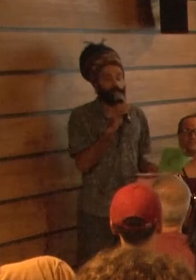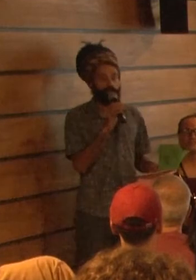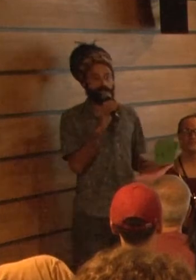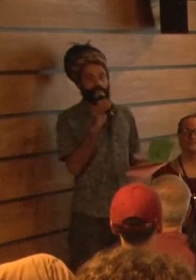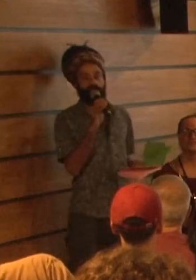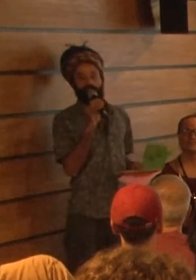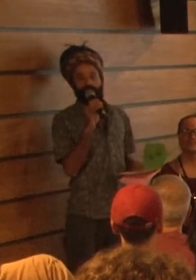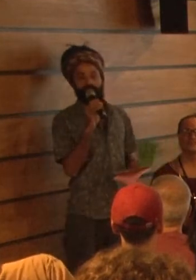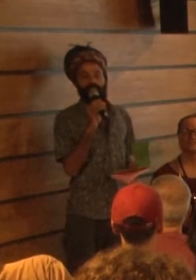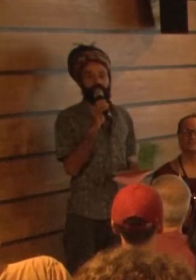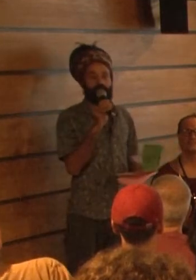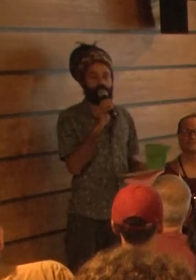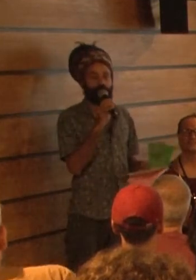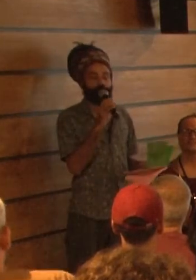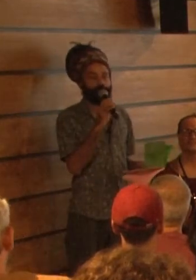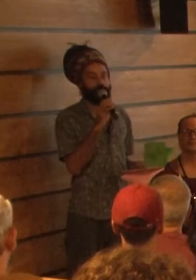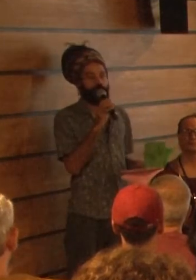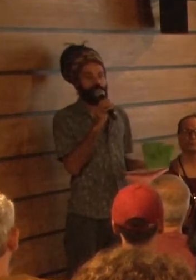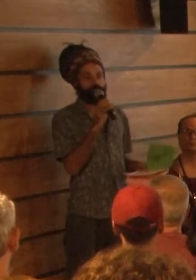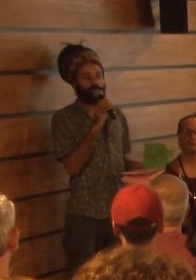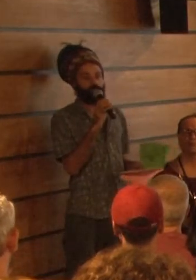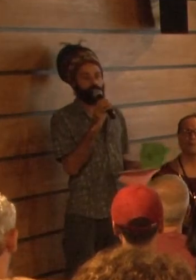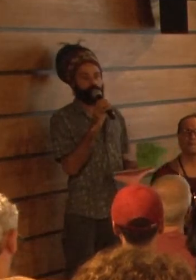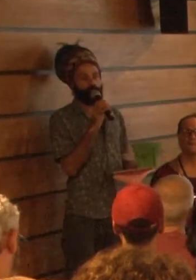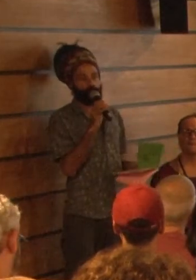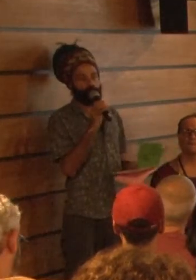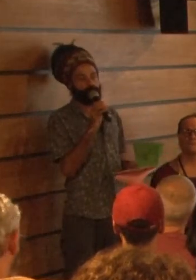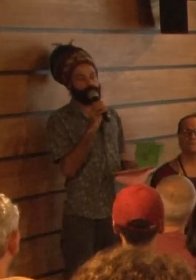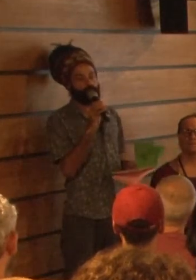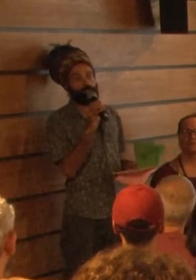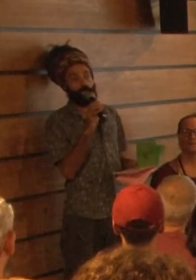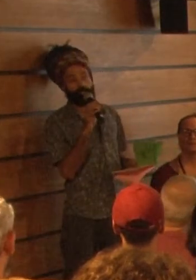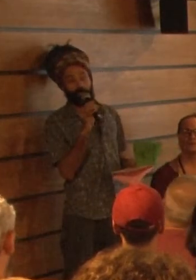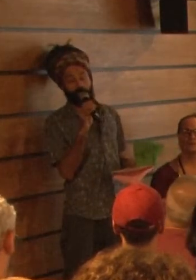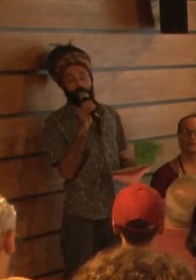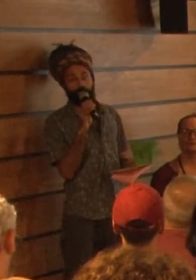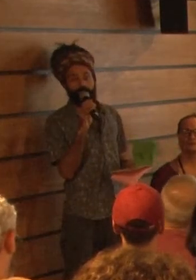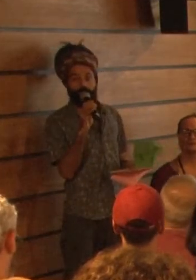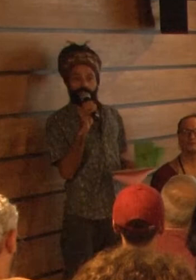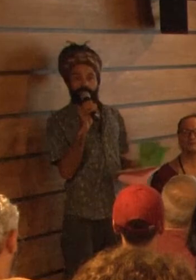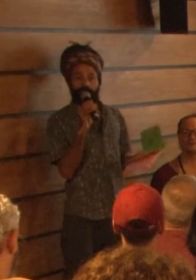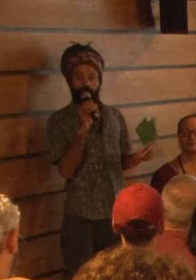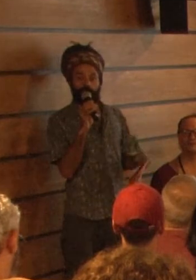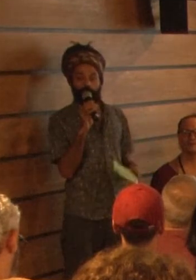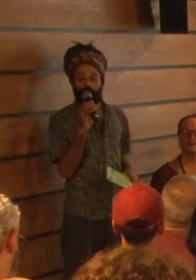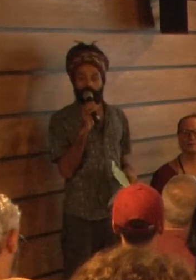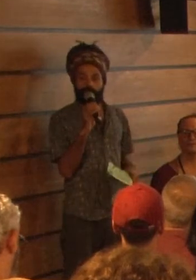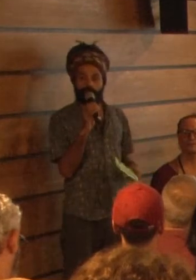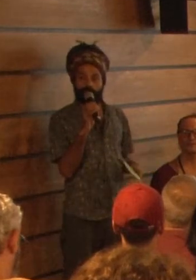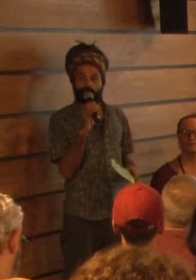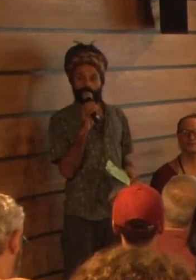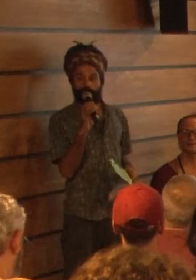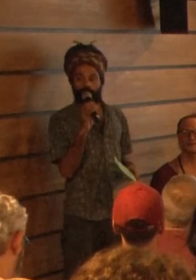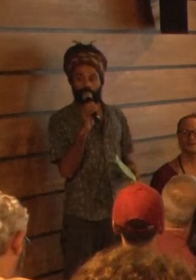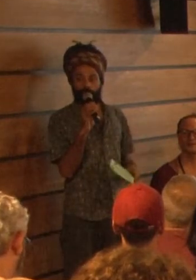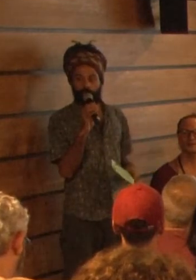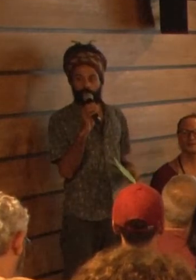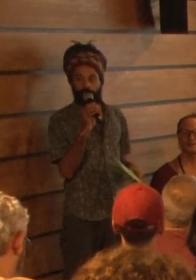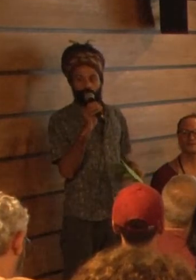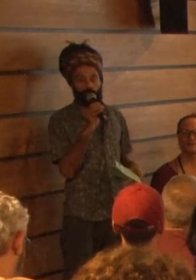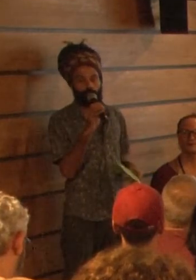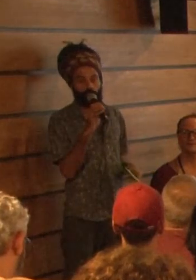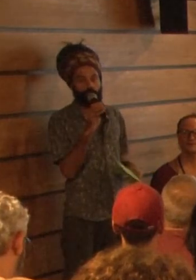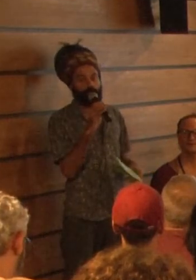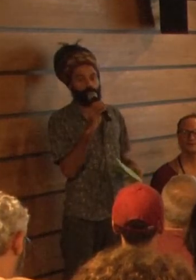Eu sou de Belo Horizonte. A gente tem um grupo de teatro, o Grupo dos 10. Dentro do Grupo dos 10, a gente